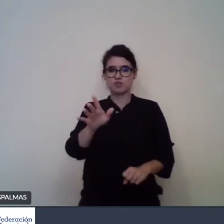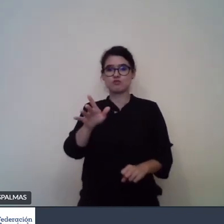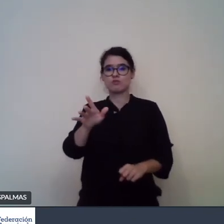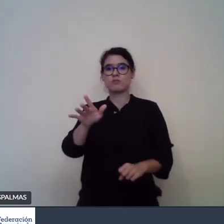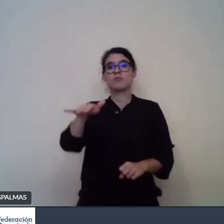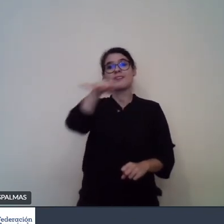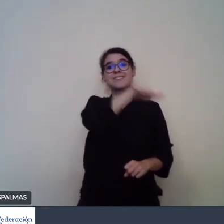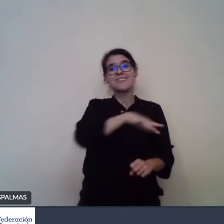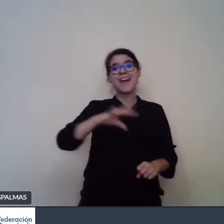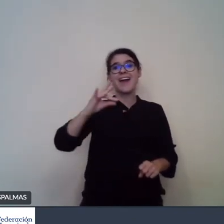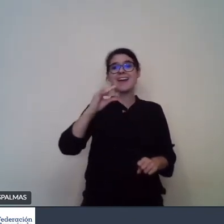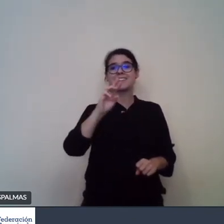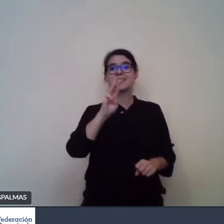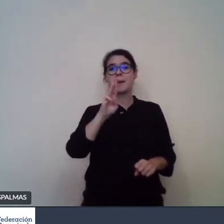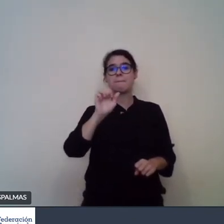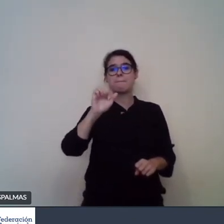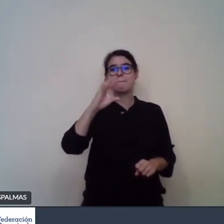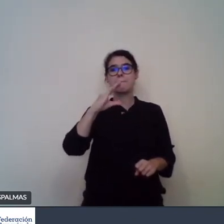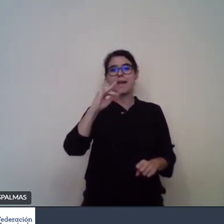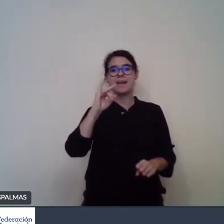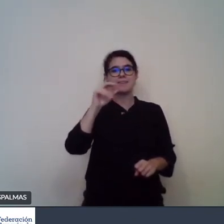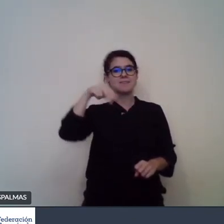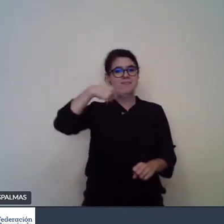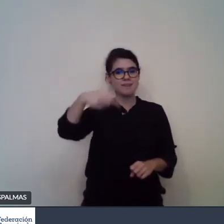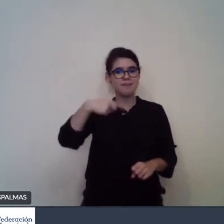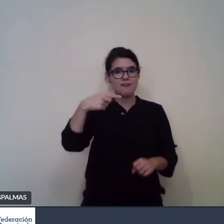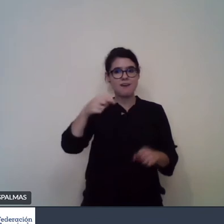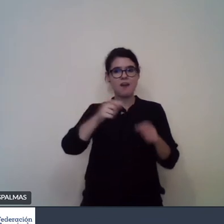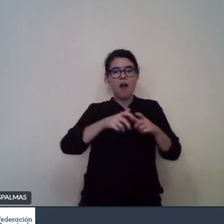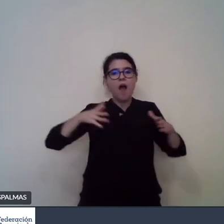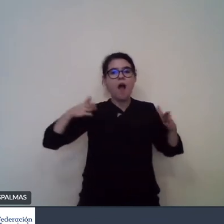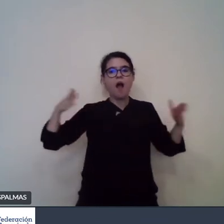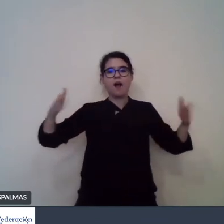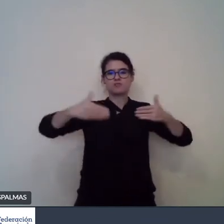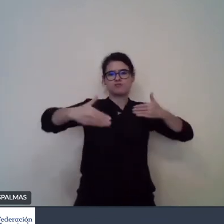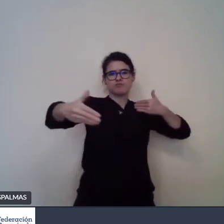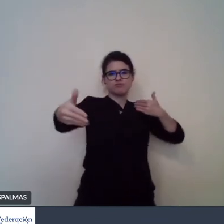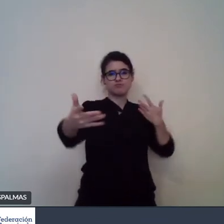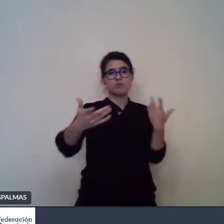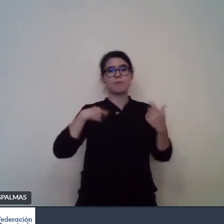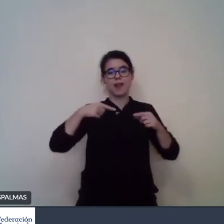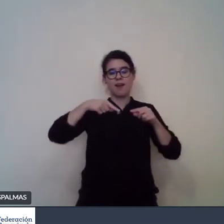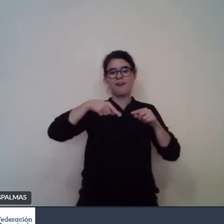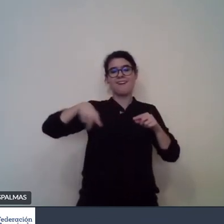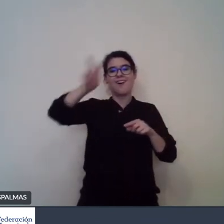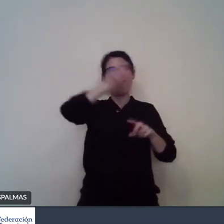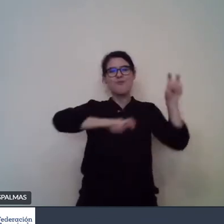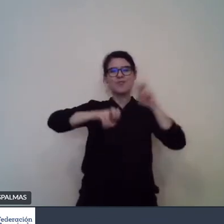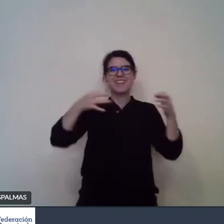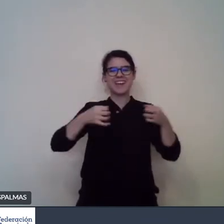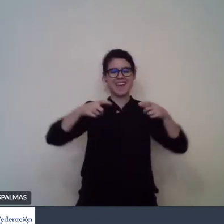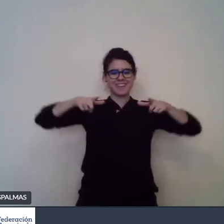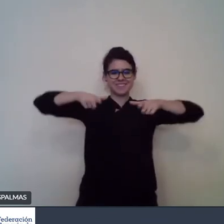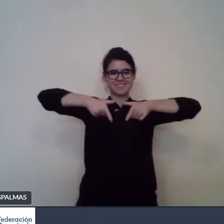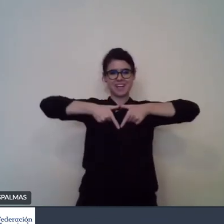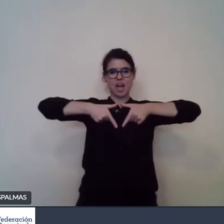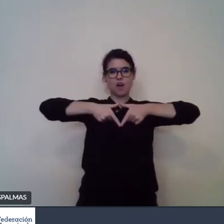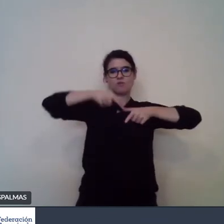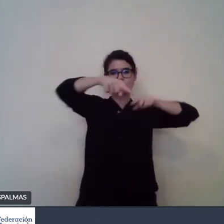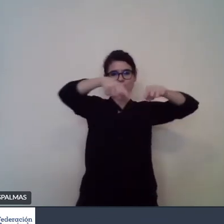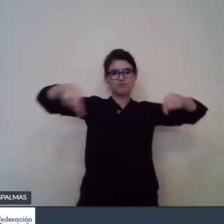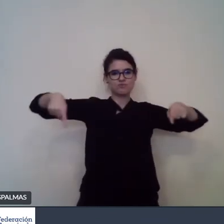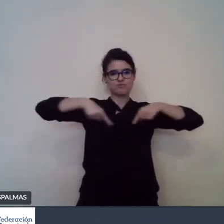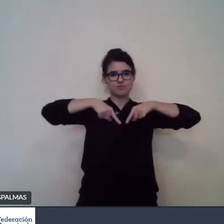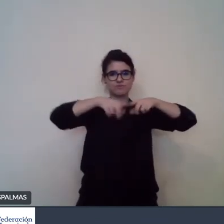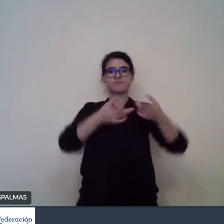tan alto que utilizan aquí para buscar esta triangulación en la continuación. Y la otra esquina está liberada también.